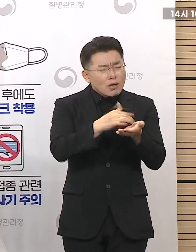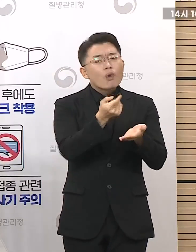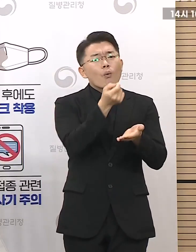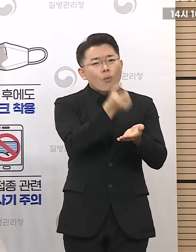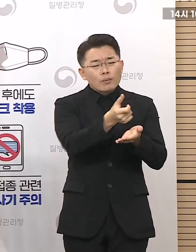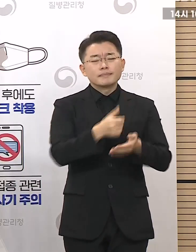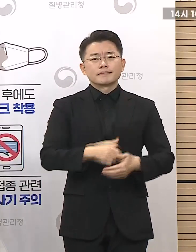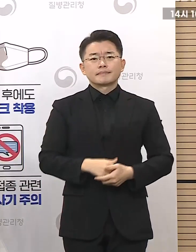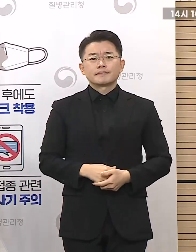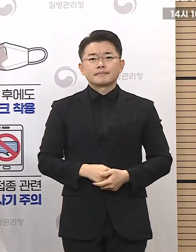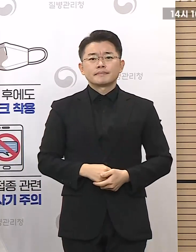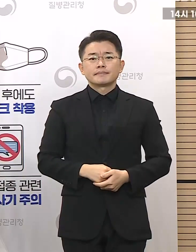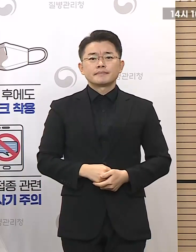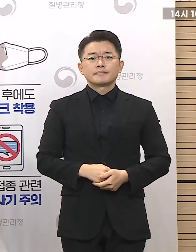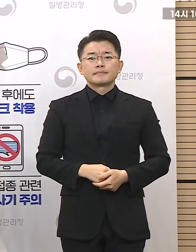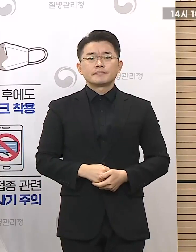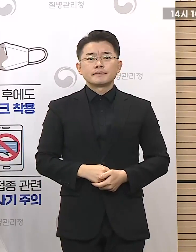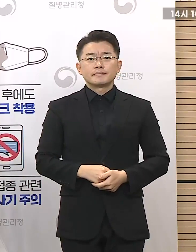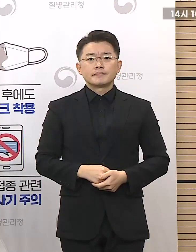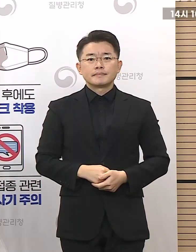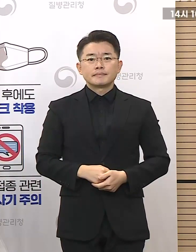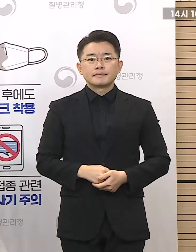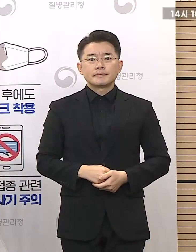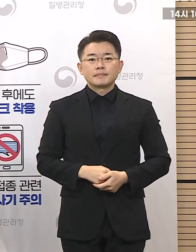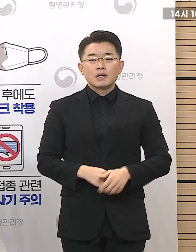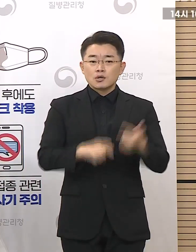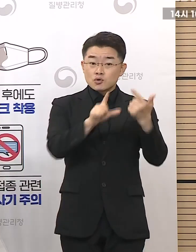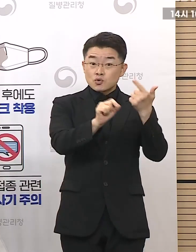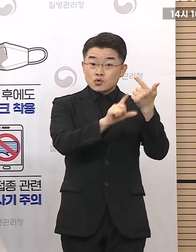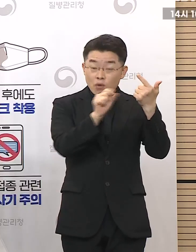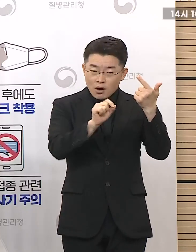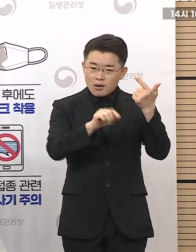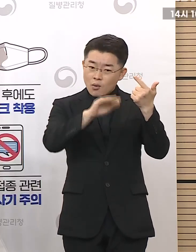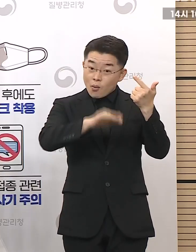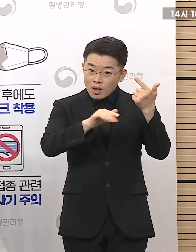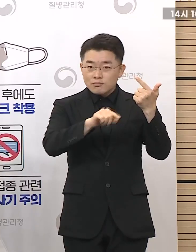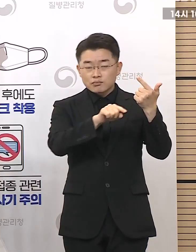낮았습니다. 환자 발생은 6월 하순인